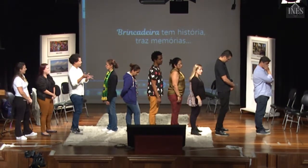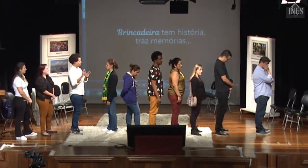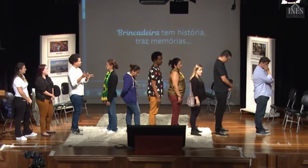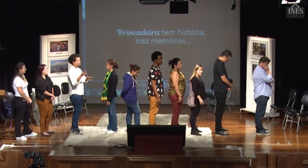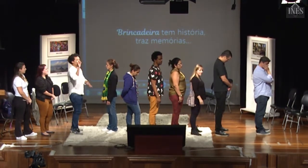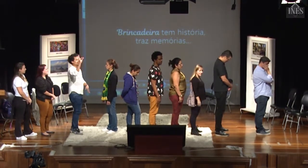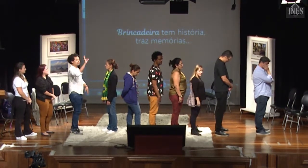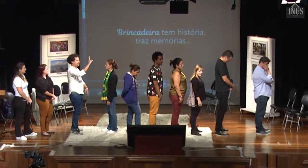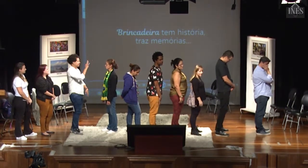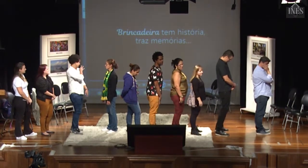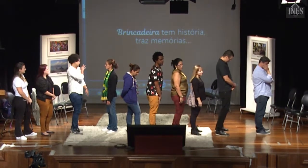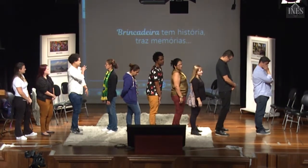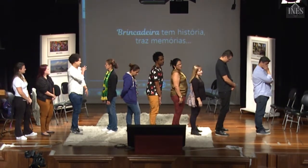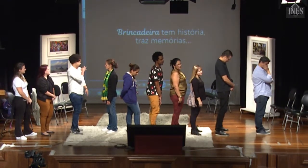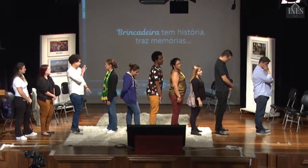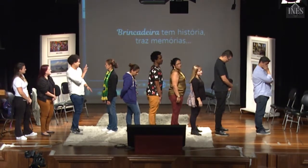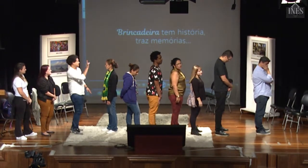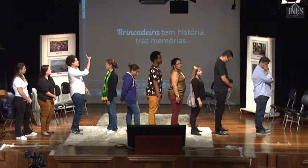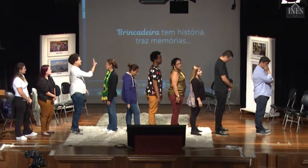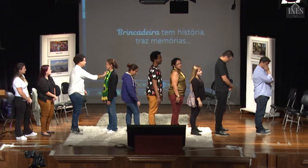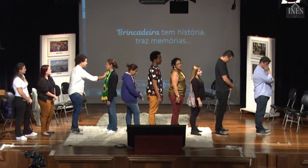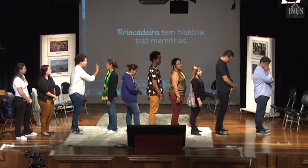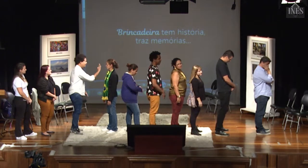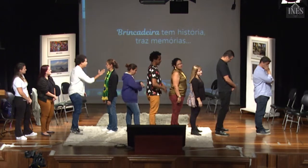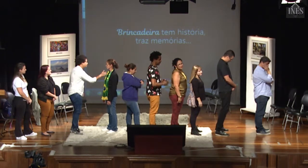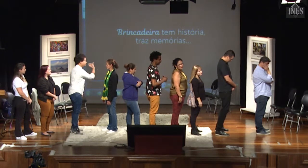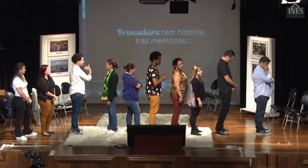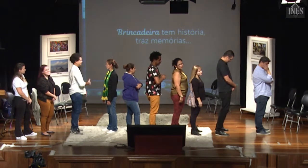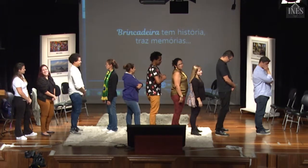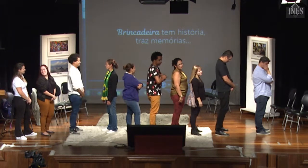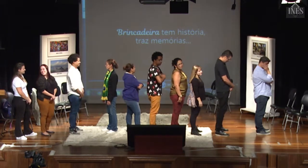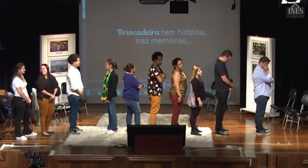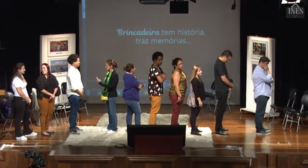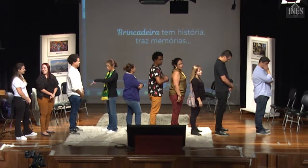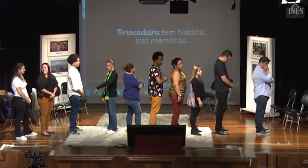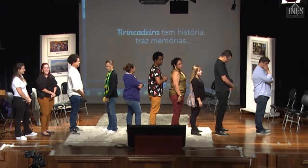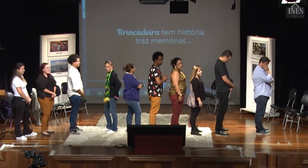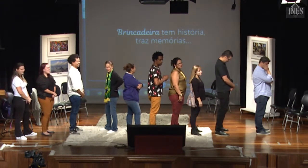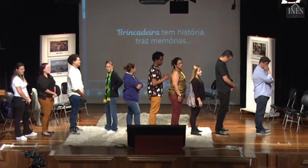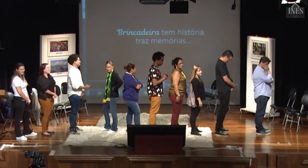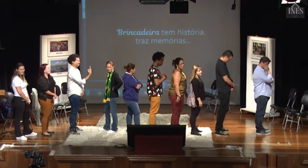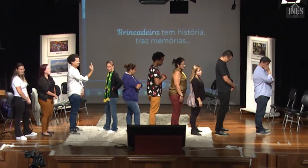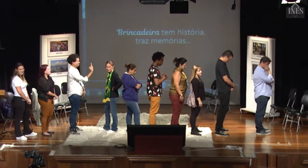Estava conversando, um mosquito me picou no braço esquerdo e foi para o seu braço direito. De novo, por